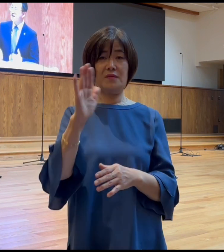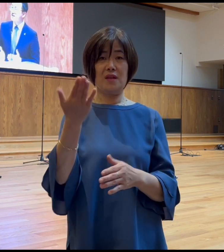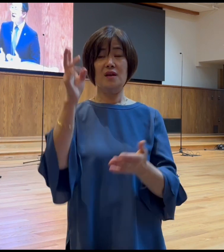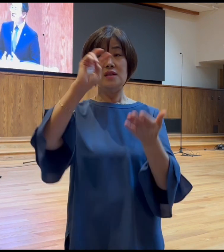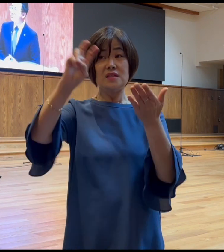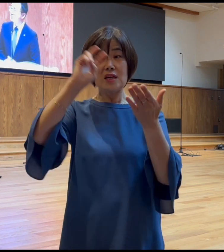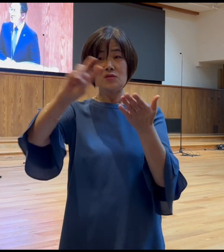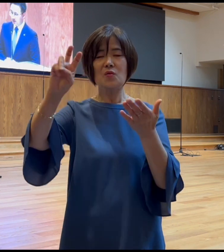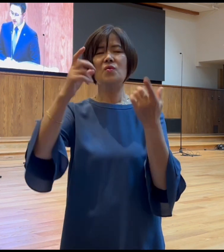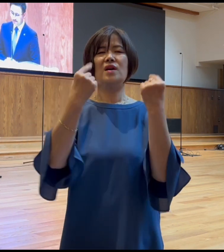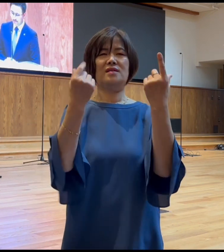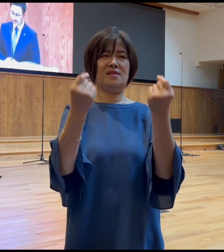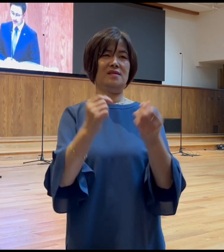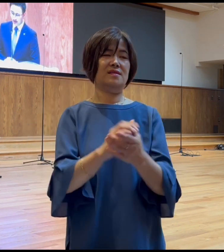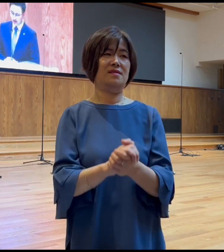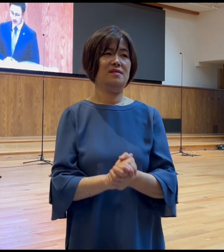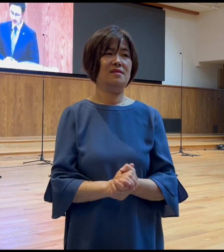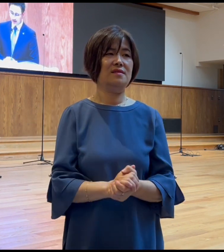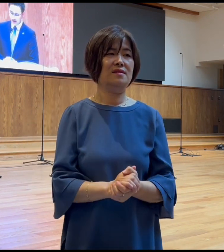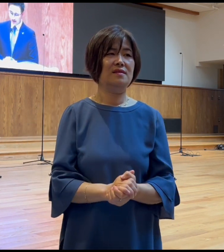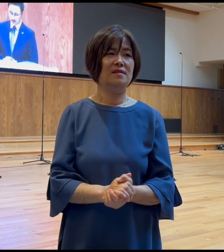찬송가의 가사의 한 부분처럼